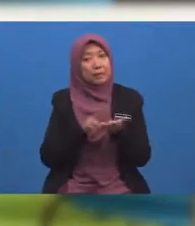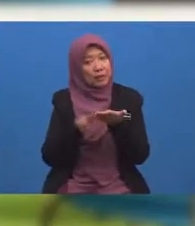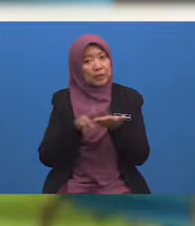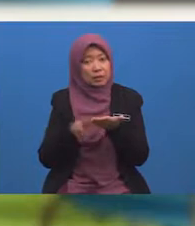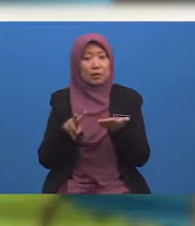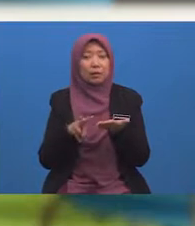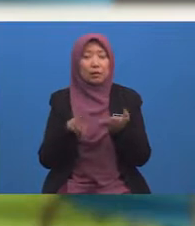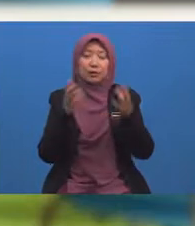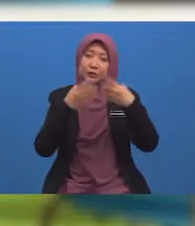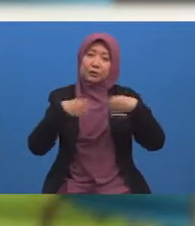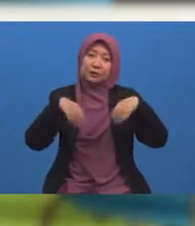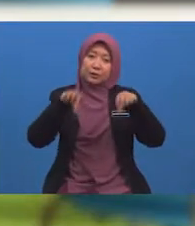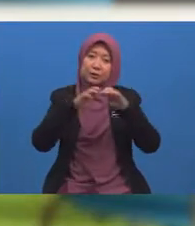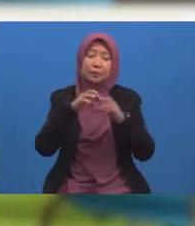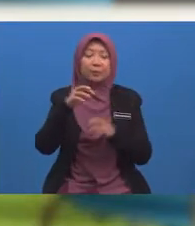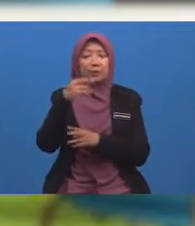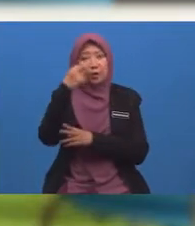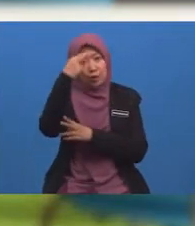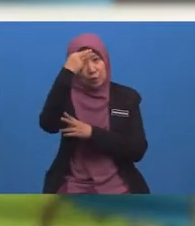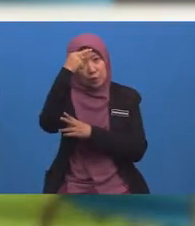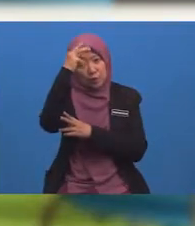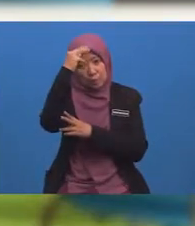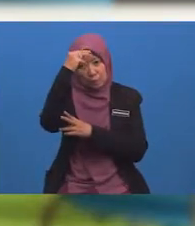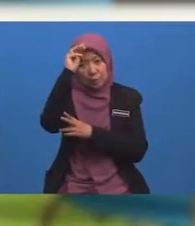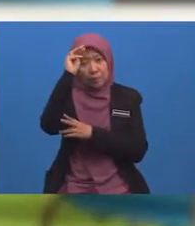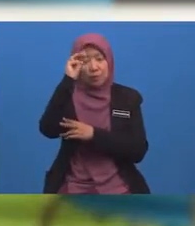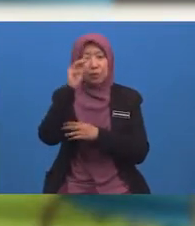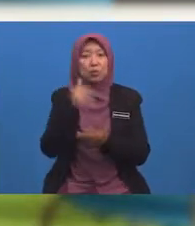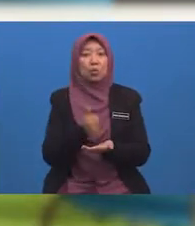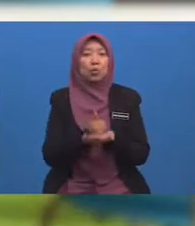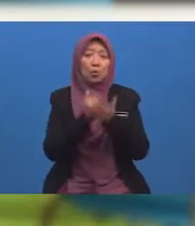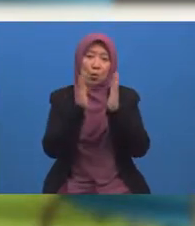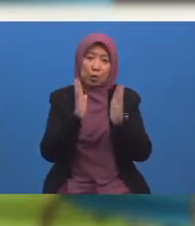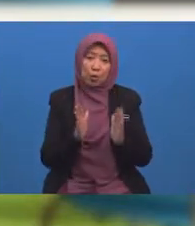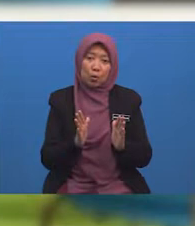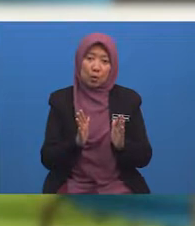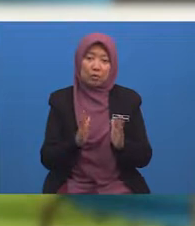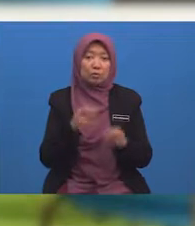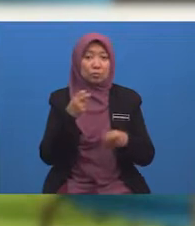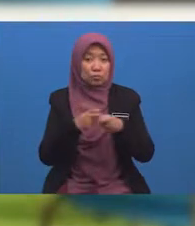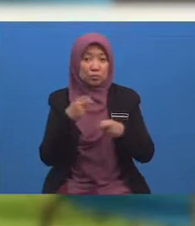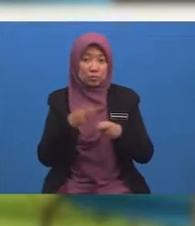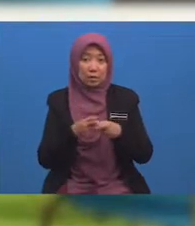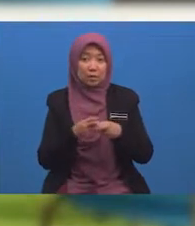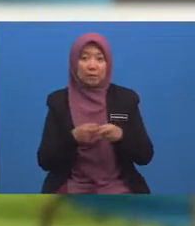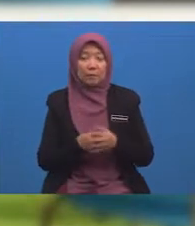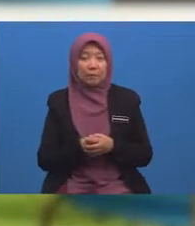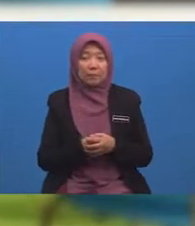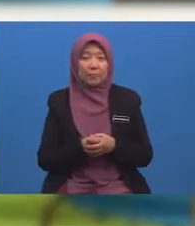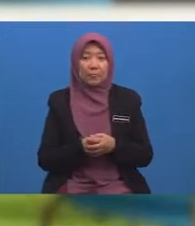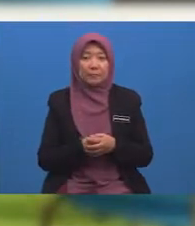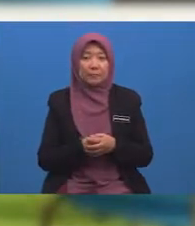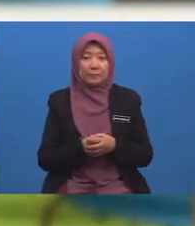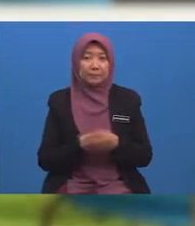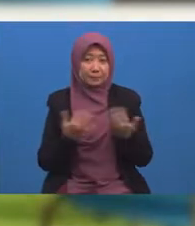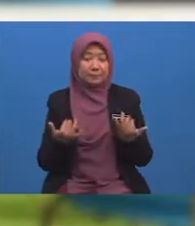cerita Rasulullah menolong orang dalam kesusahan? Murid-murid nak dengar?